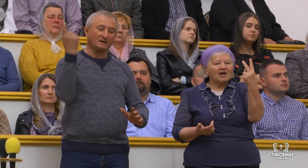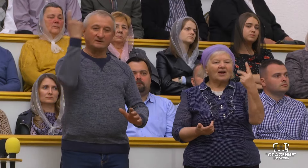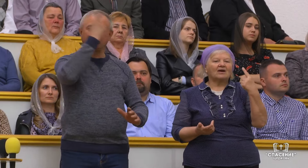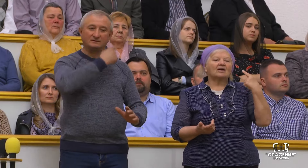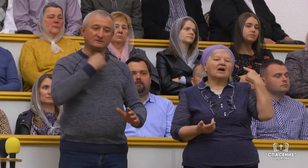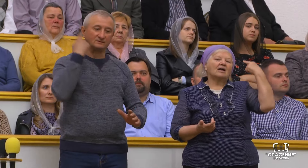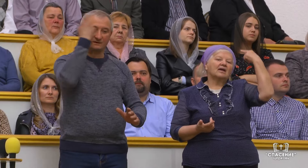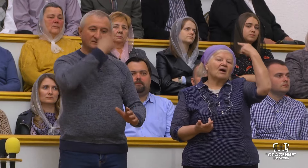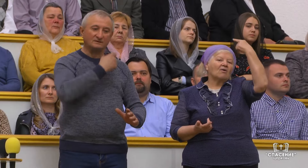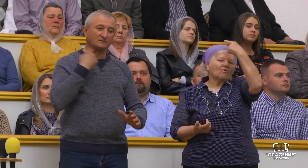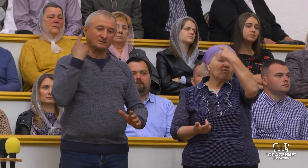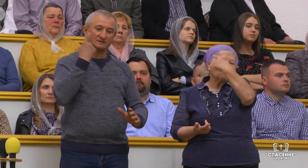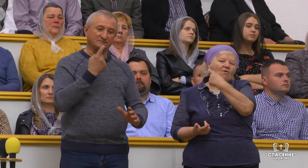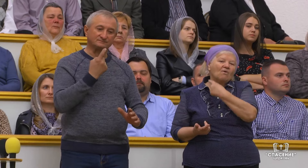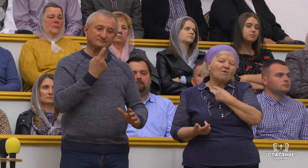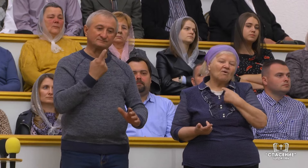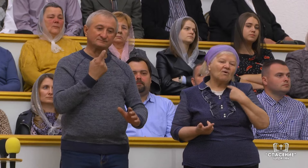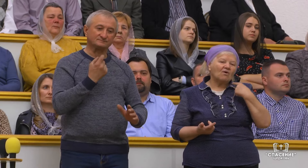ни